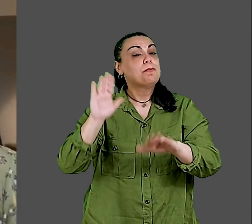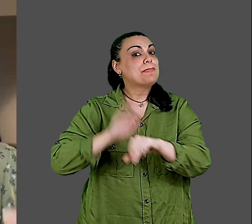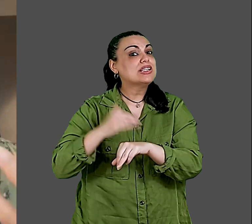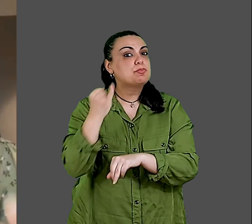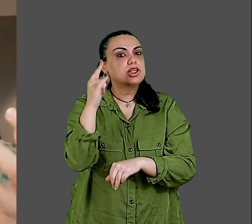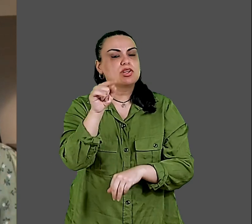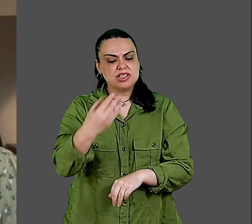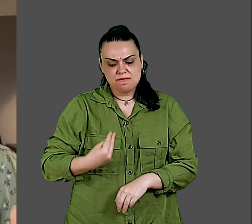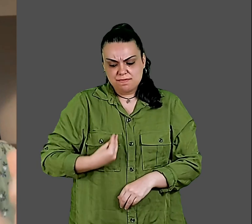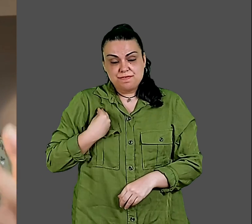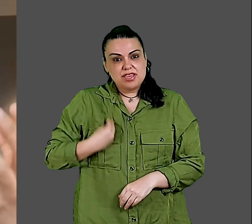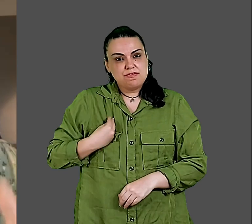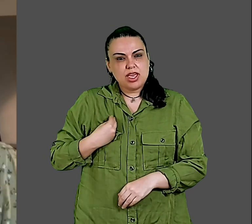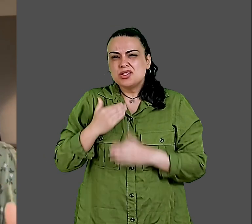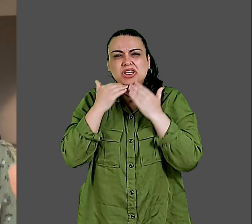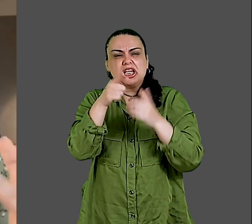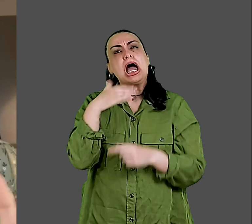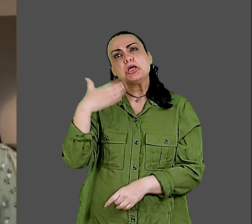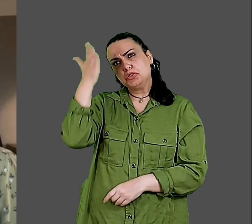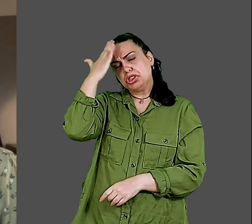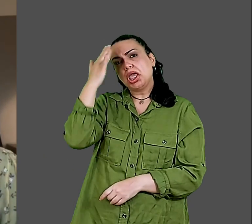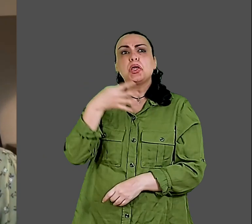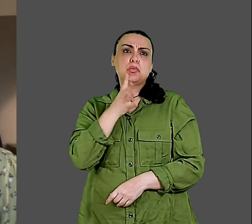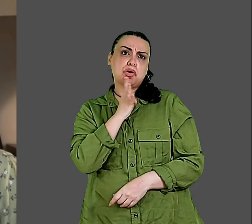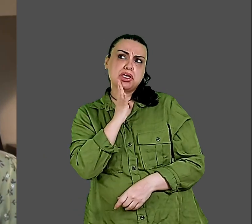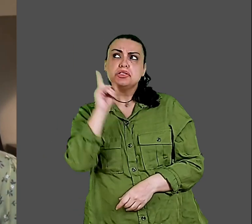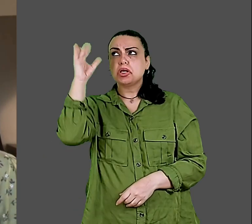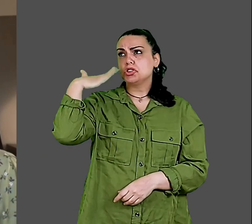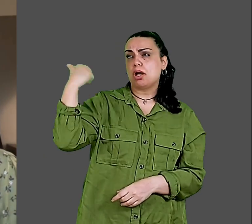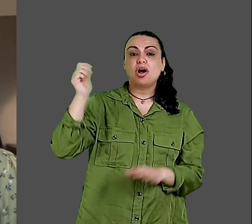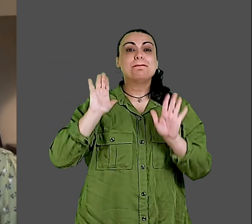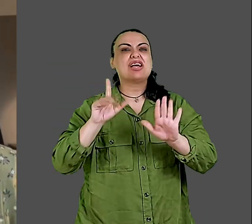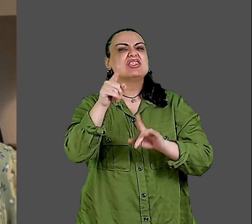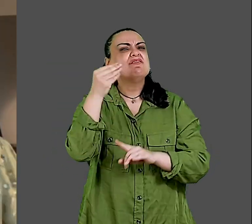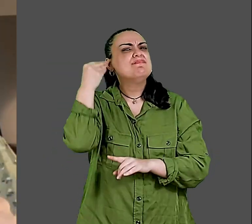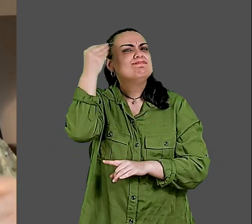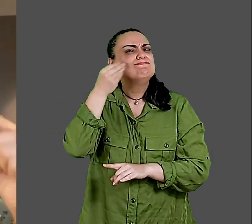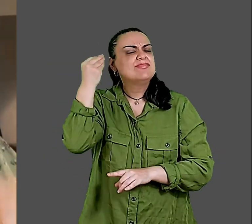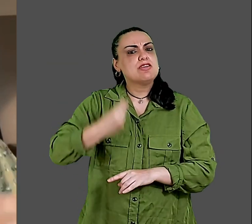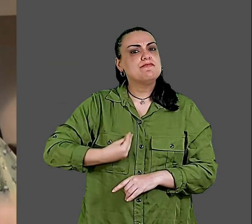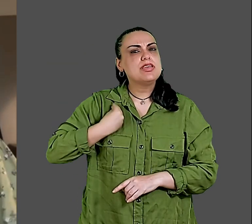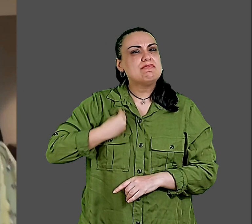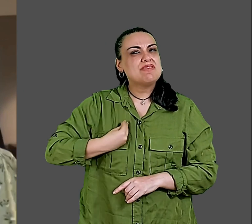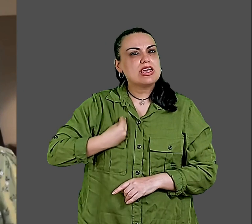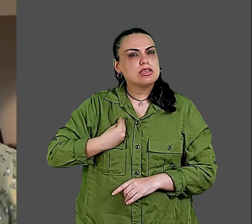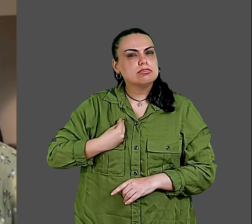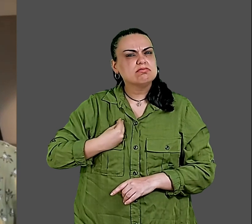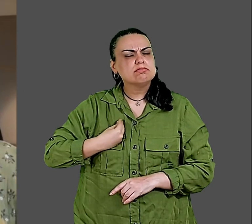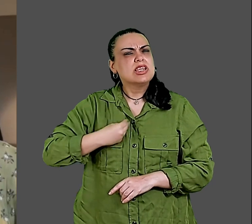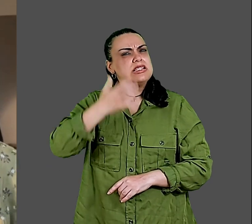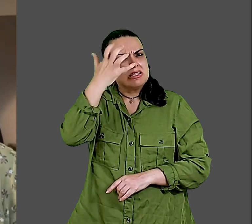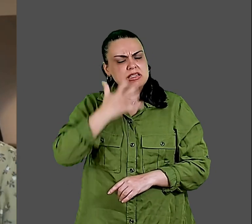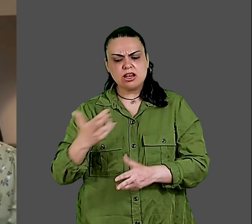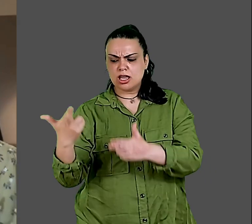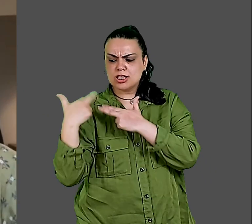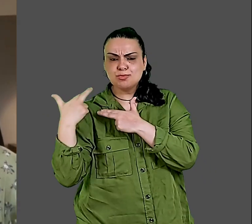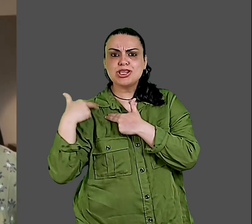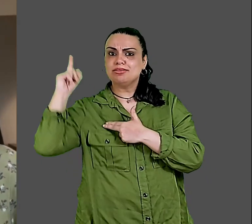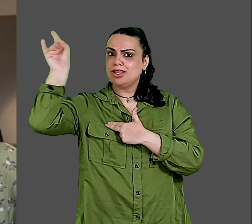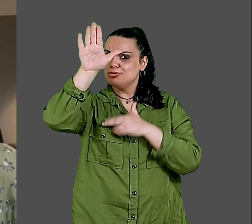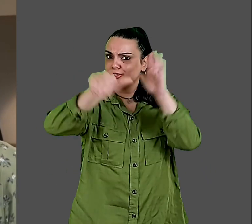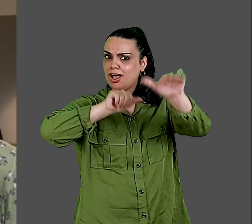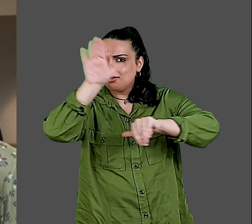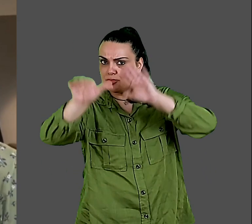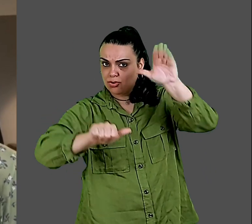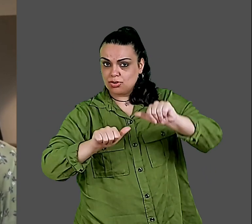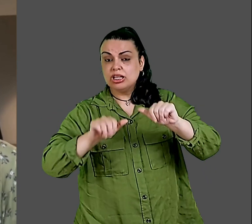viver o cumprimento do propósito que a sua chamada carrega, ok? Foco até o fim. Não é como você